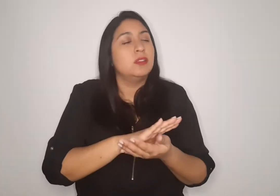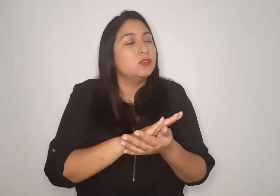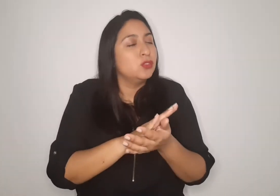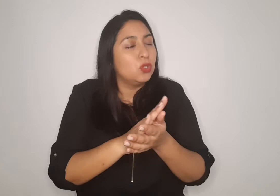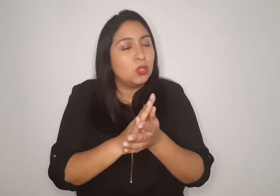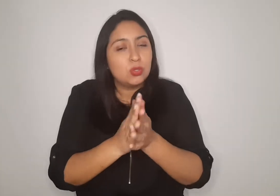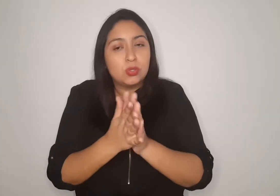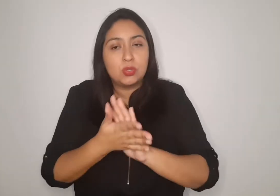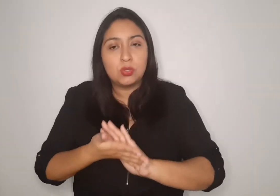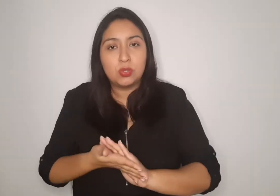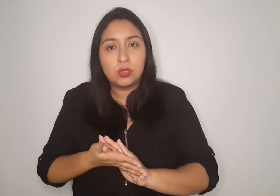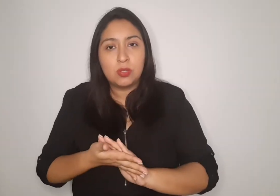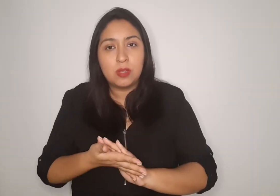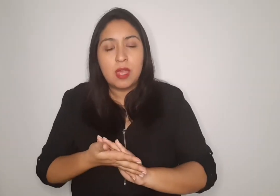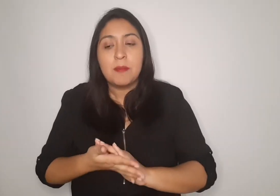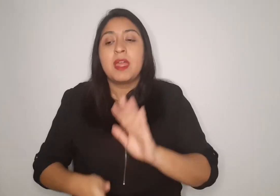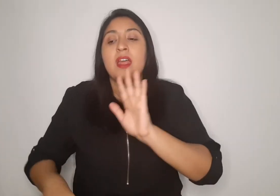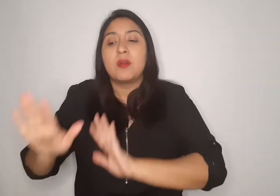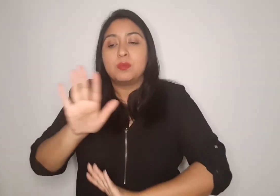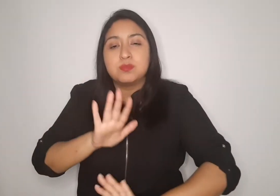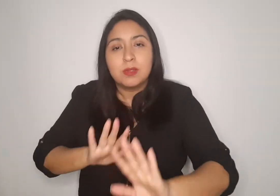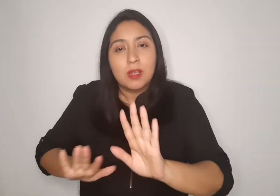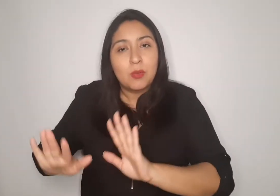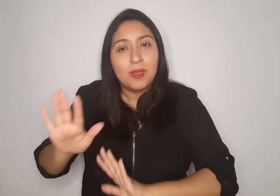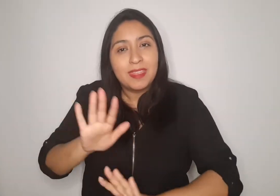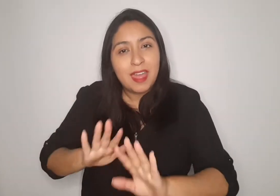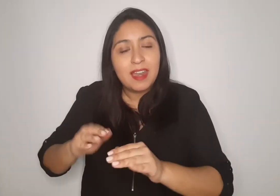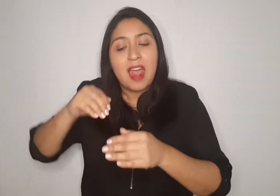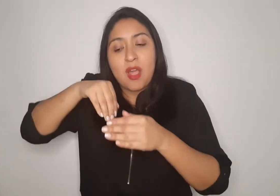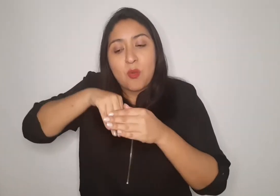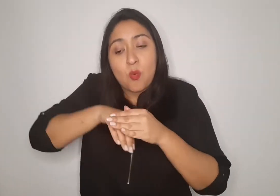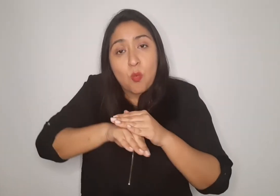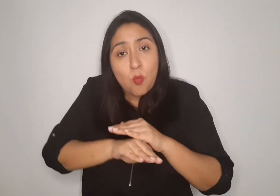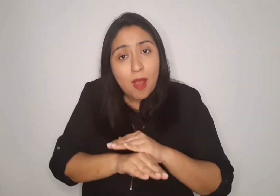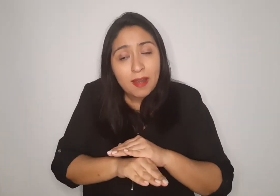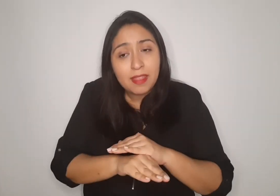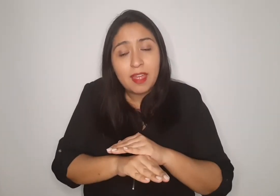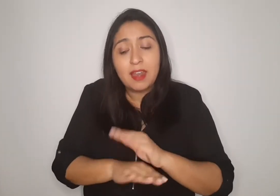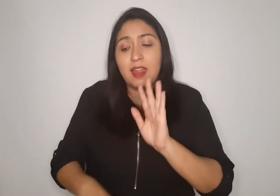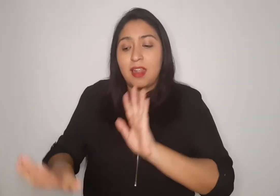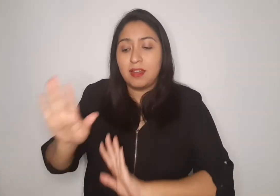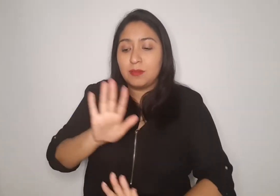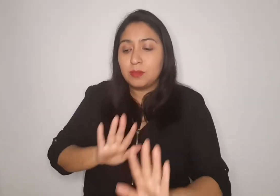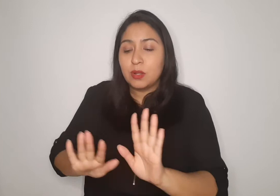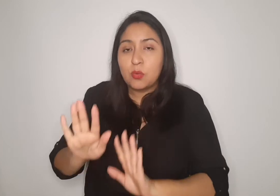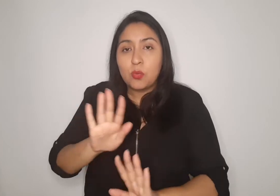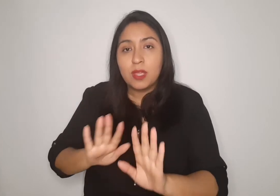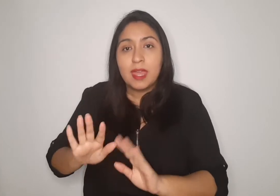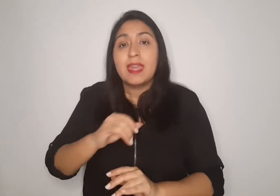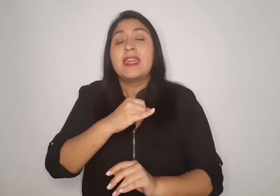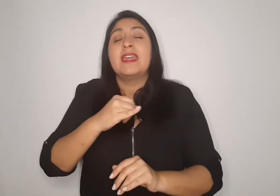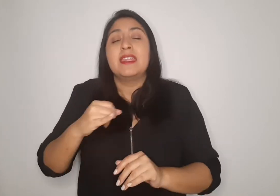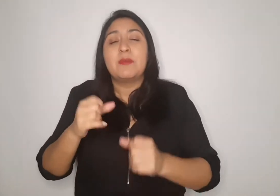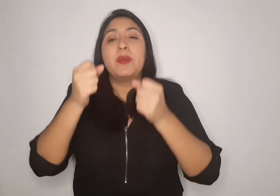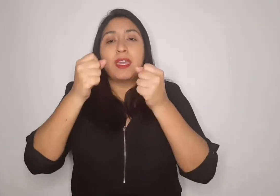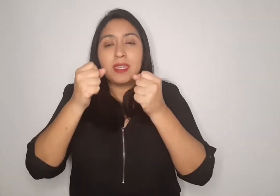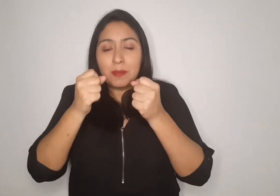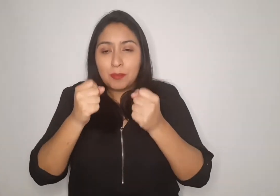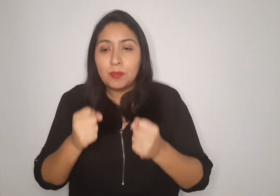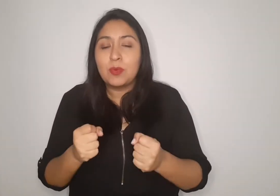flora, para preservarlas, para guardarlas en su estado y poder luego reproducirlas. Entonces